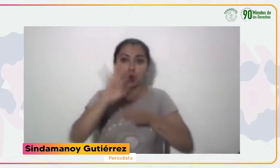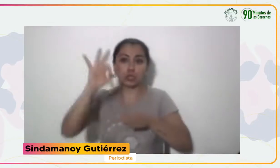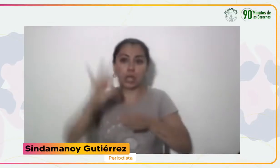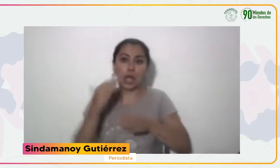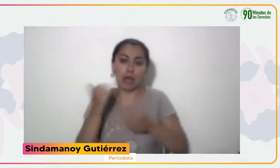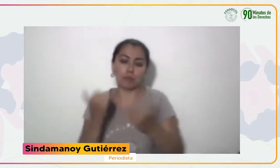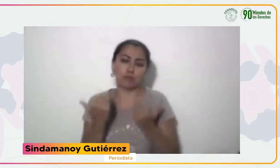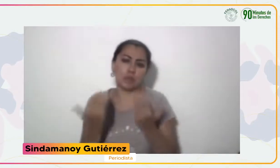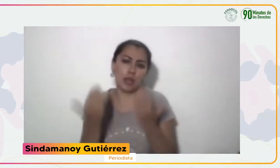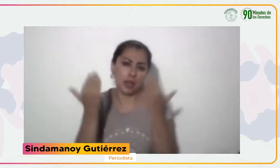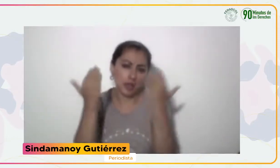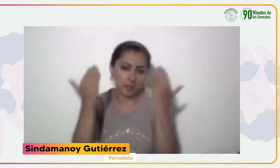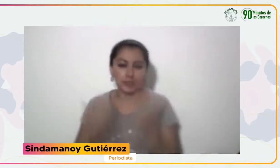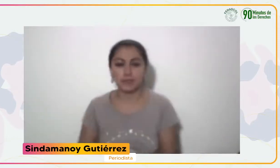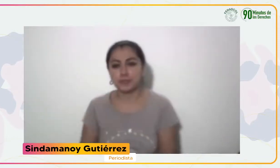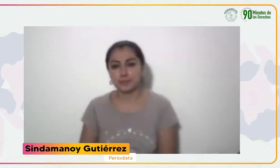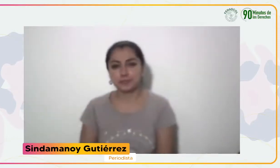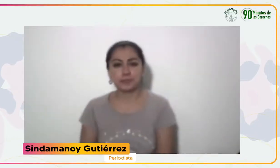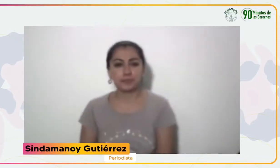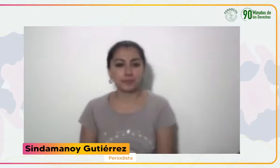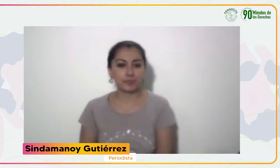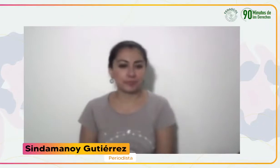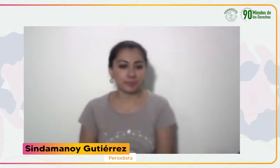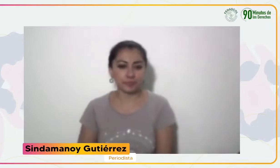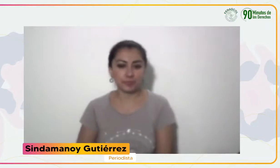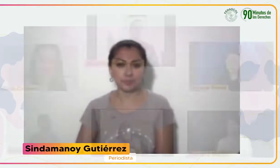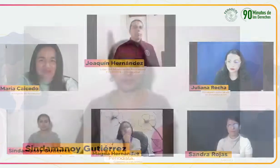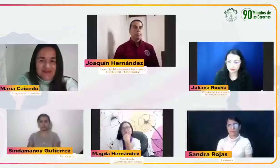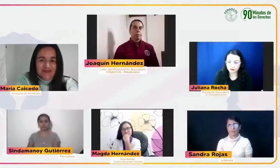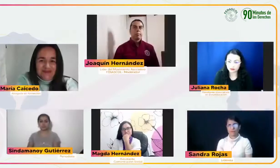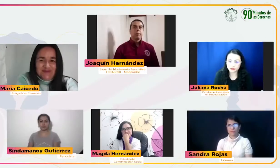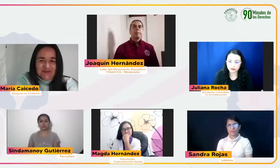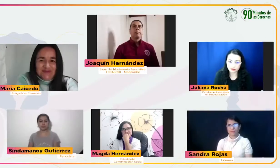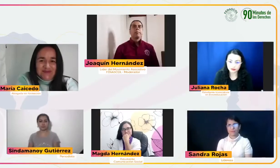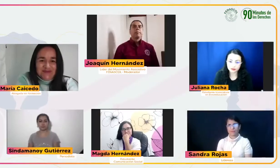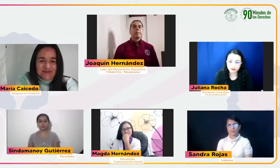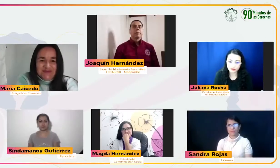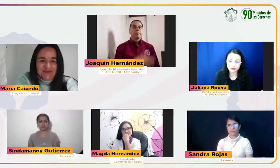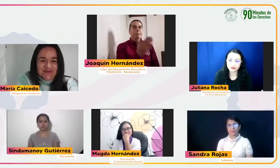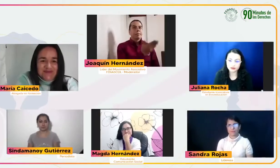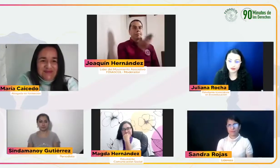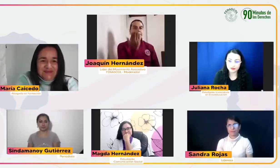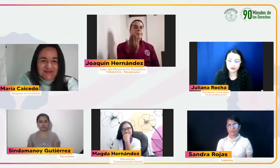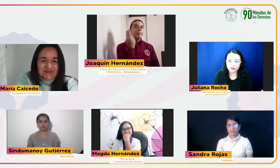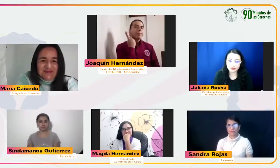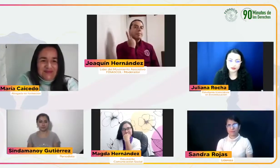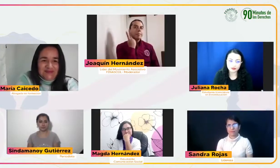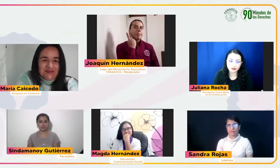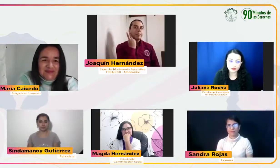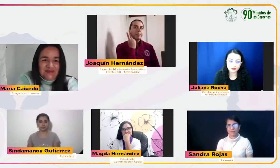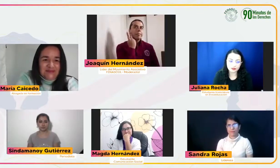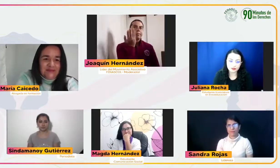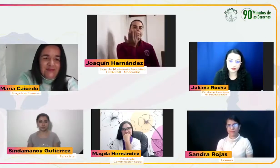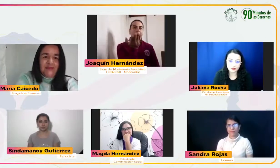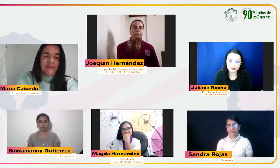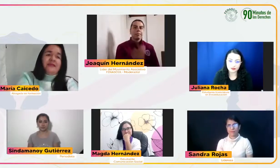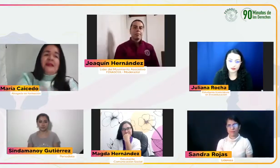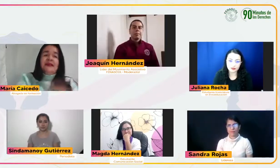ver cada una de las leyes, que en este caso pues debe haber un porcentaje de mujeres en los grupos, que es muy útil para nosotras.